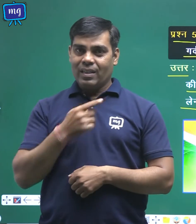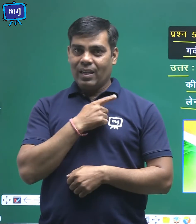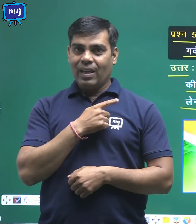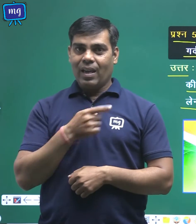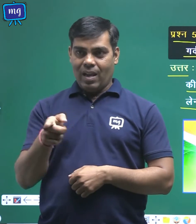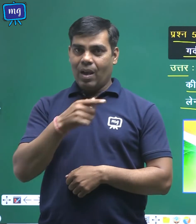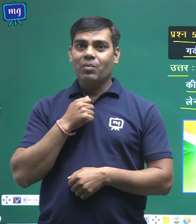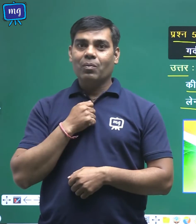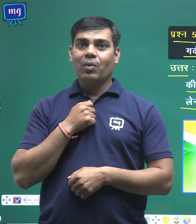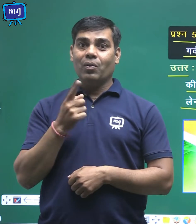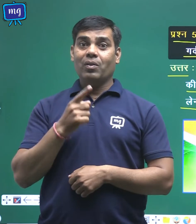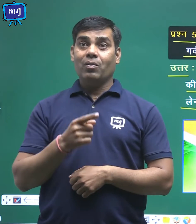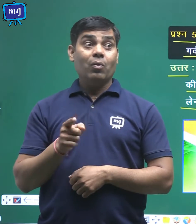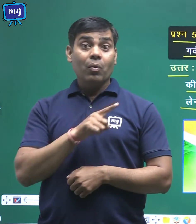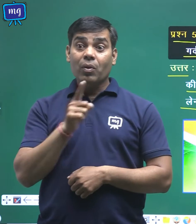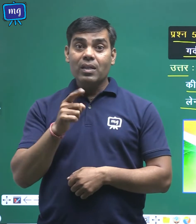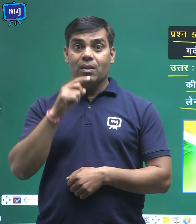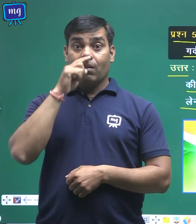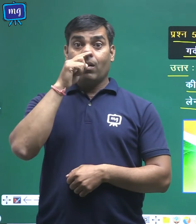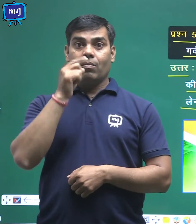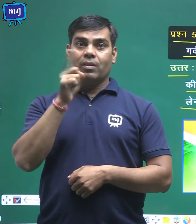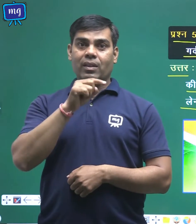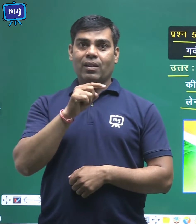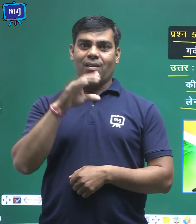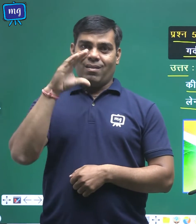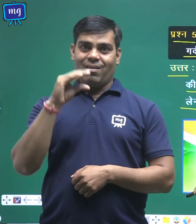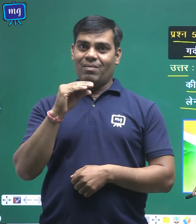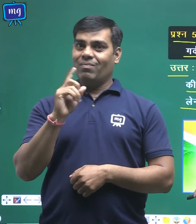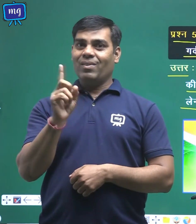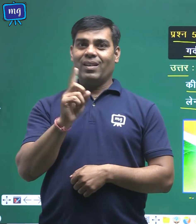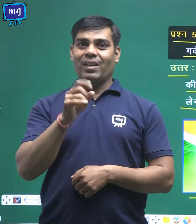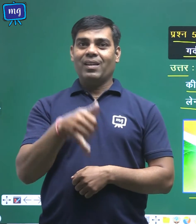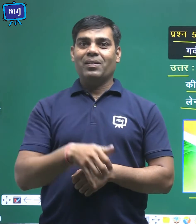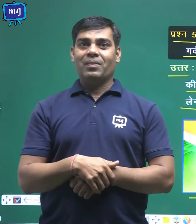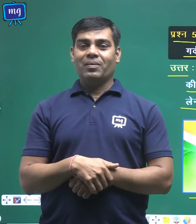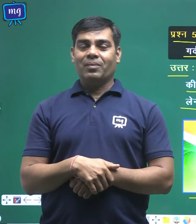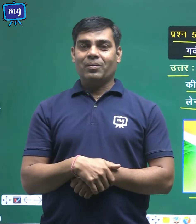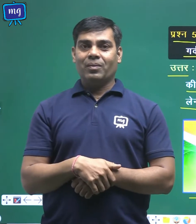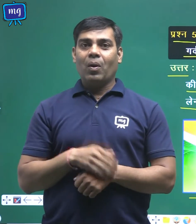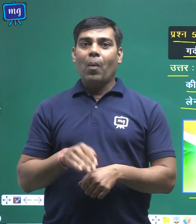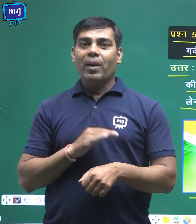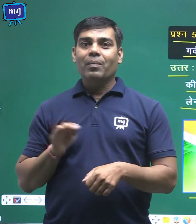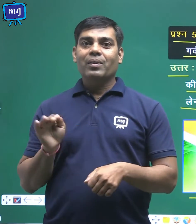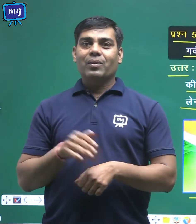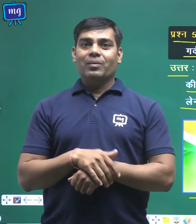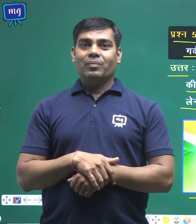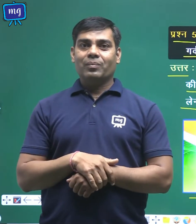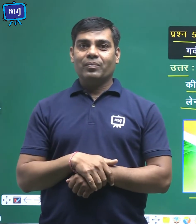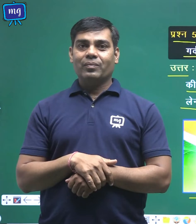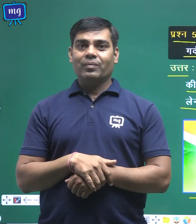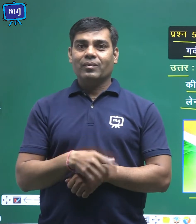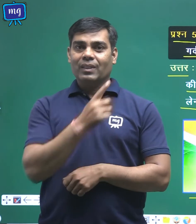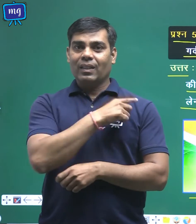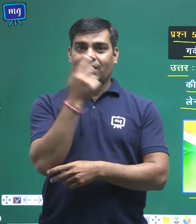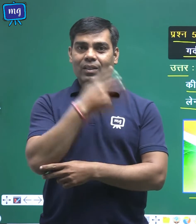लिए किसी गर्व से कम नहीं है। प्यारे बच्चों, इस चित्र